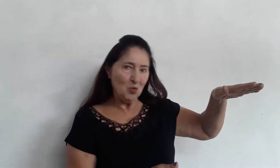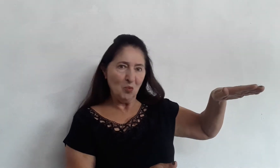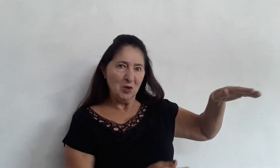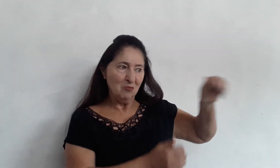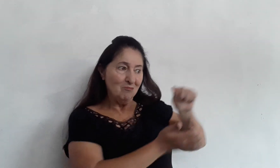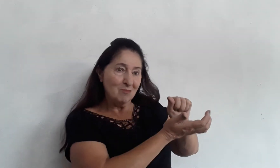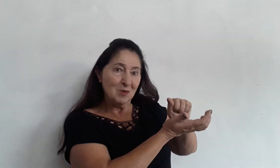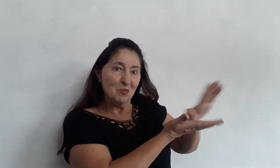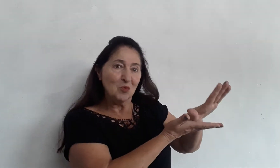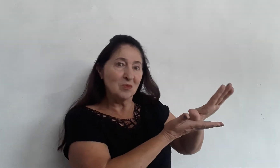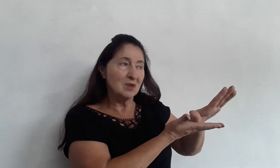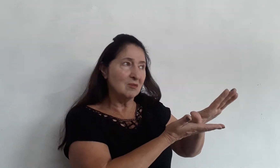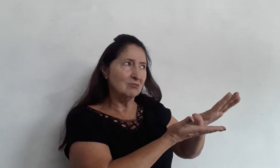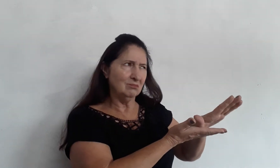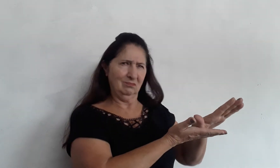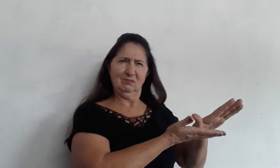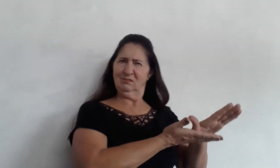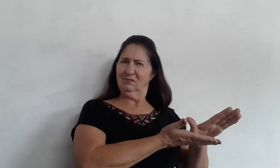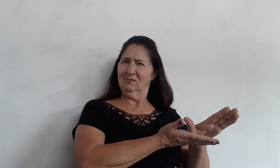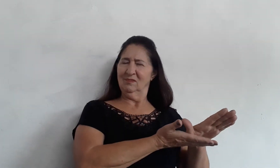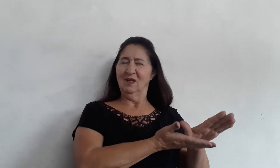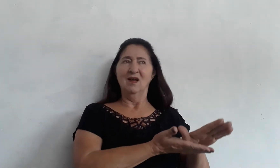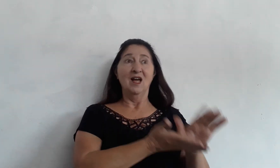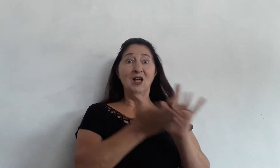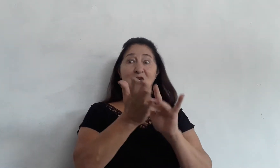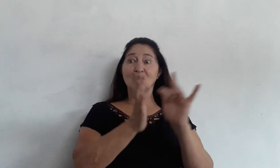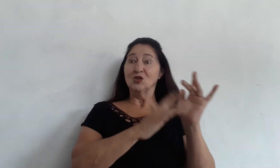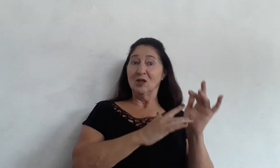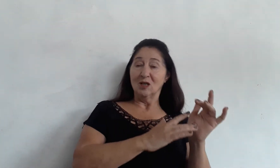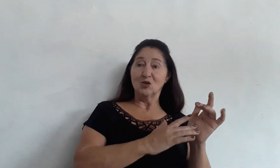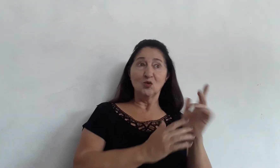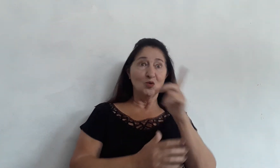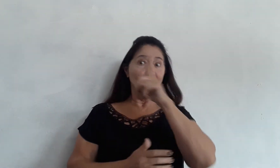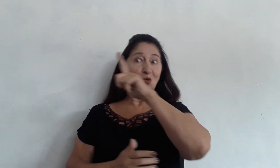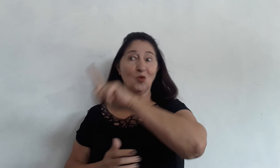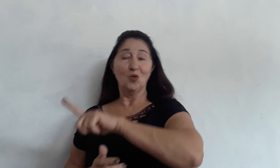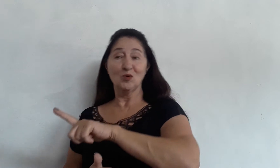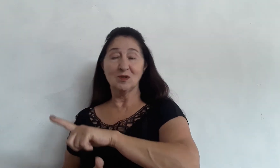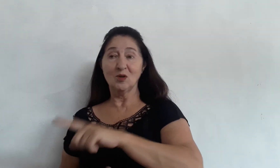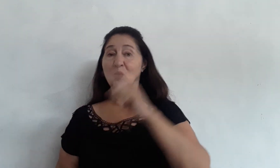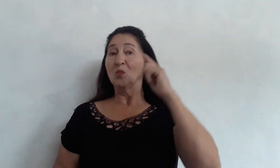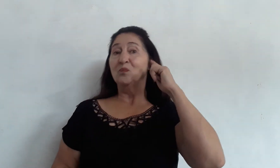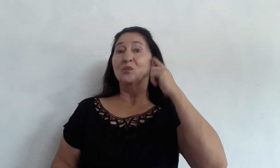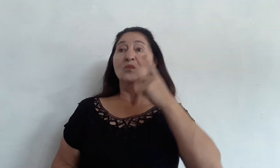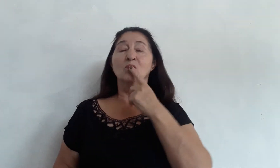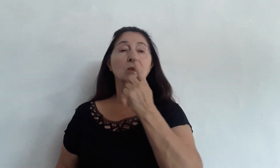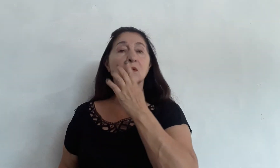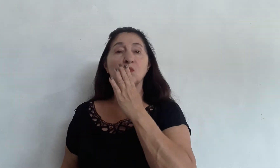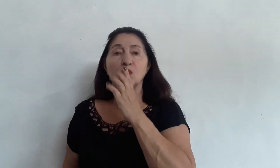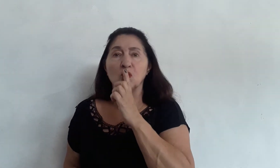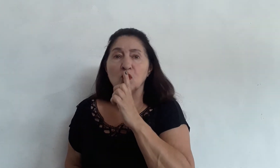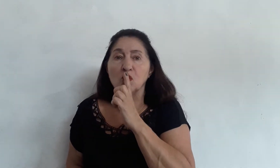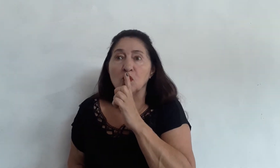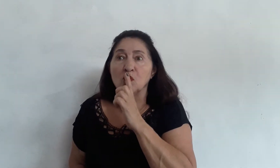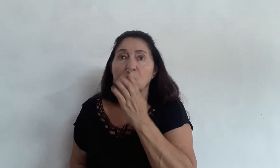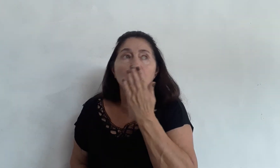demônio, diz: espírito mudo e surdo, sai, eu te ordeno, saias do